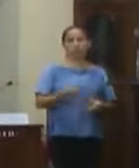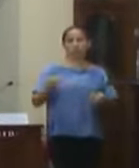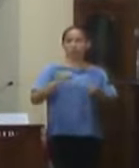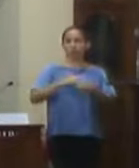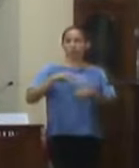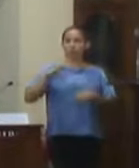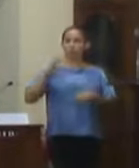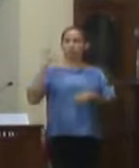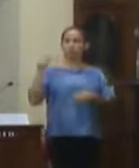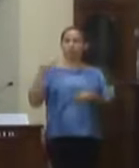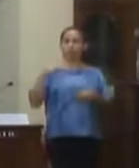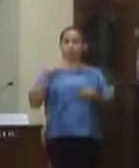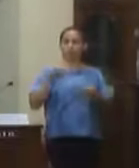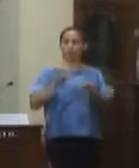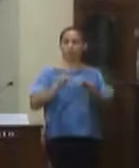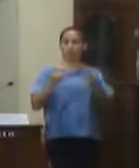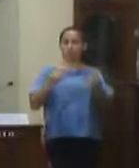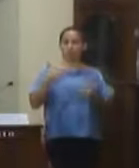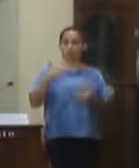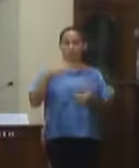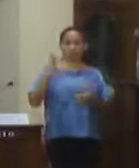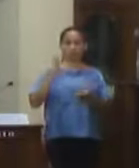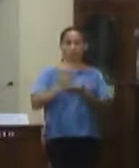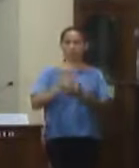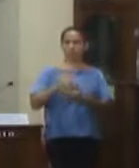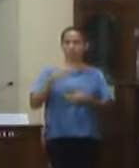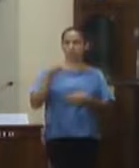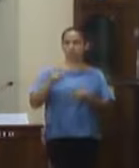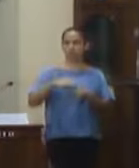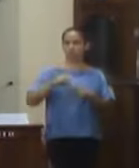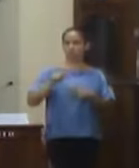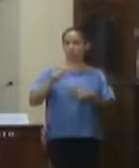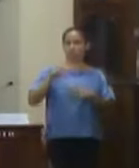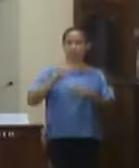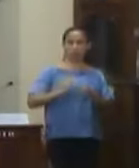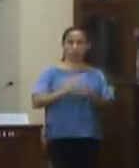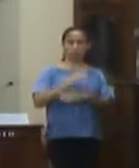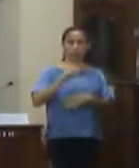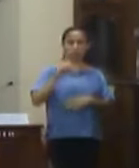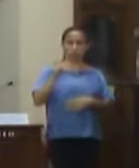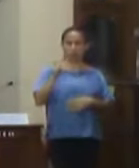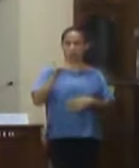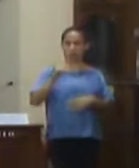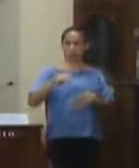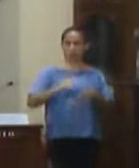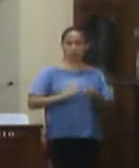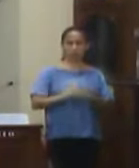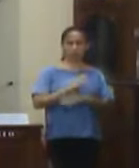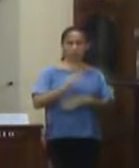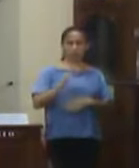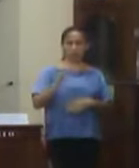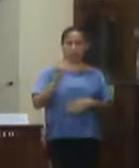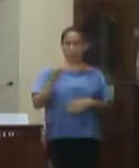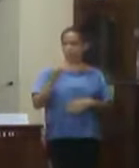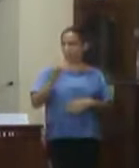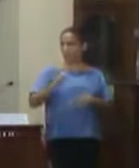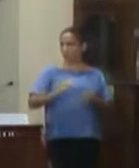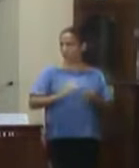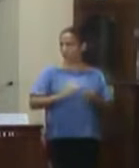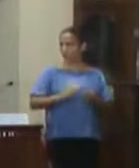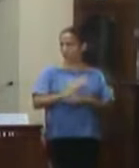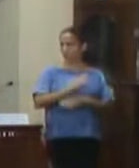Votação nominal, maioria 2/3. Doutor Saulo. David Nogueira. Fabiano